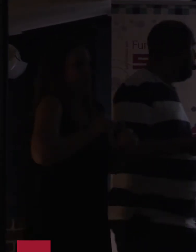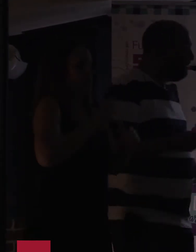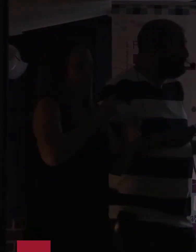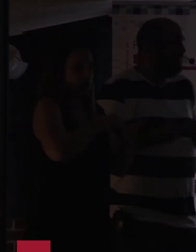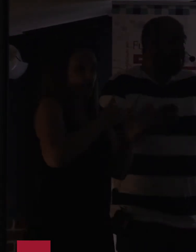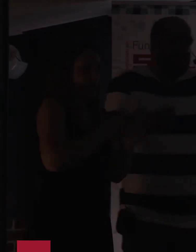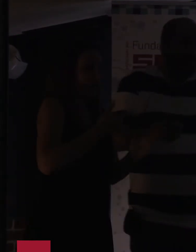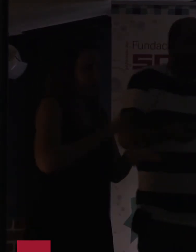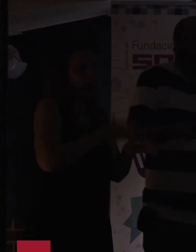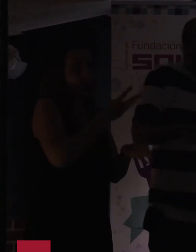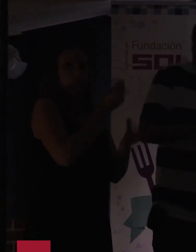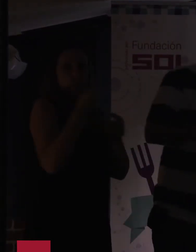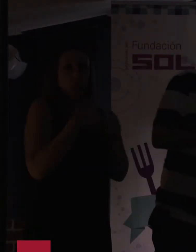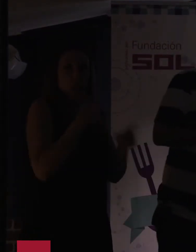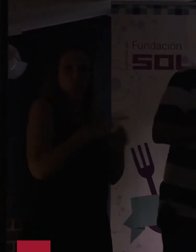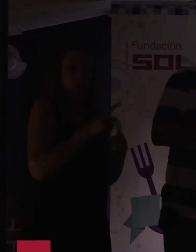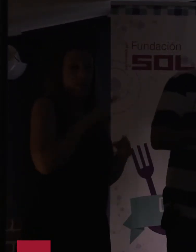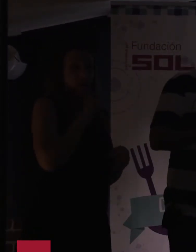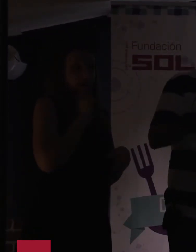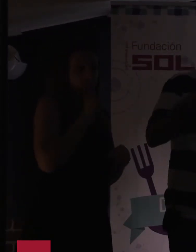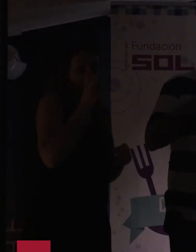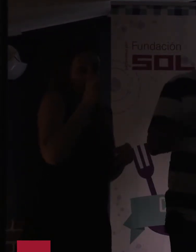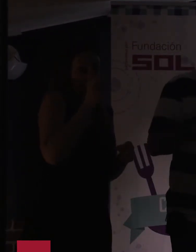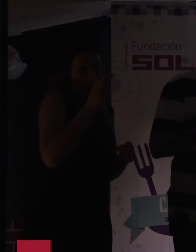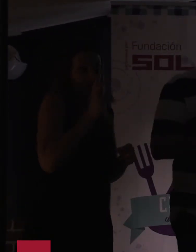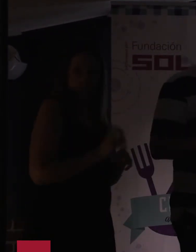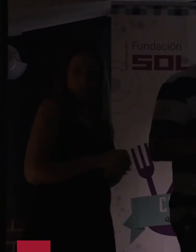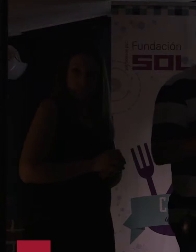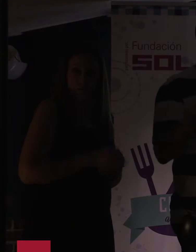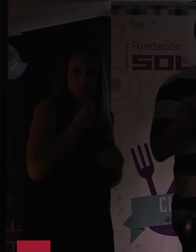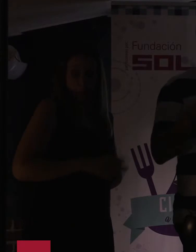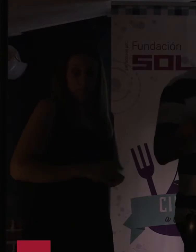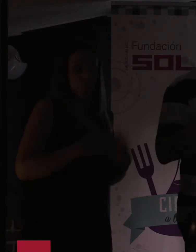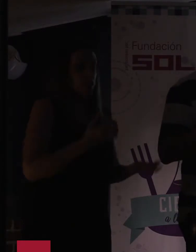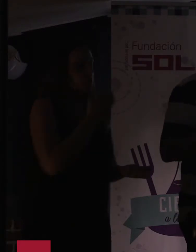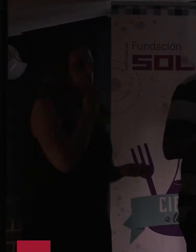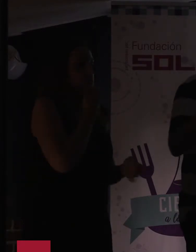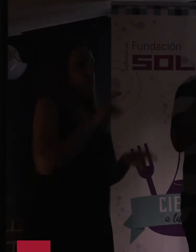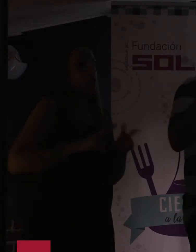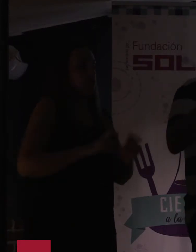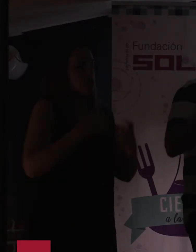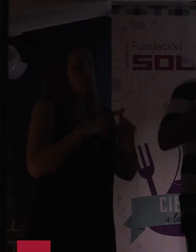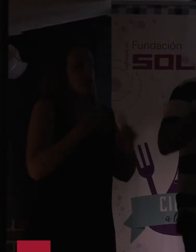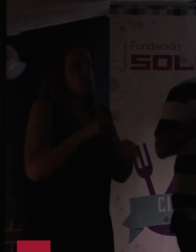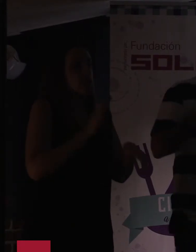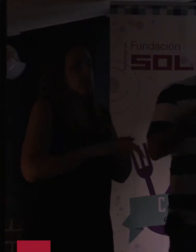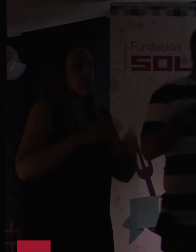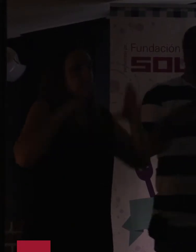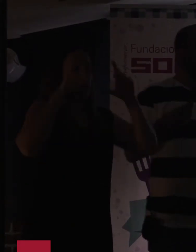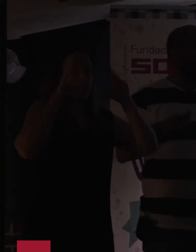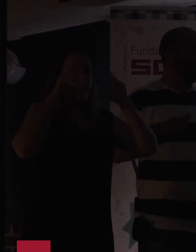cosas. Vamos a hacer nuevos sensores magnéticos, que nos van a permitir seguramente hacer cámaras de magnetovisión que podamos integrar dentro del cuerpo